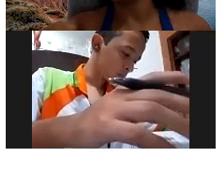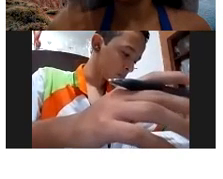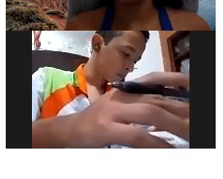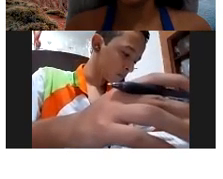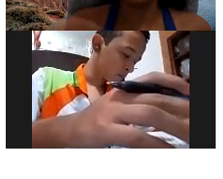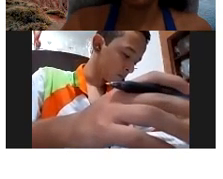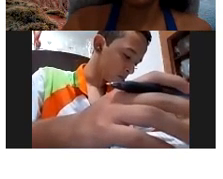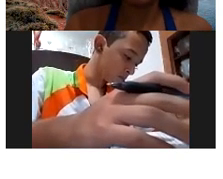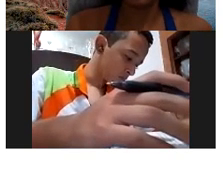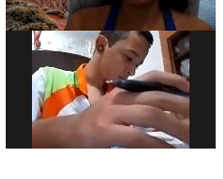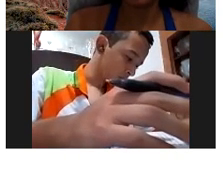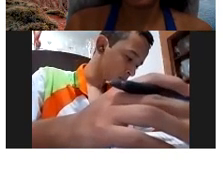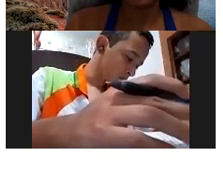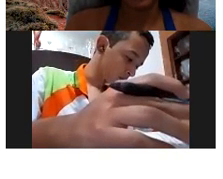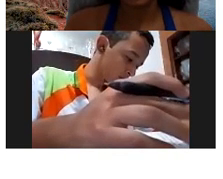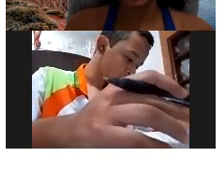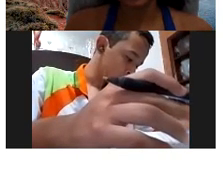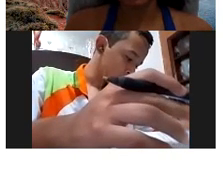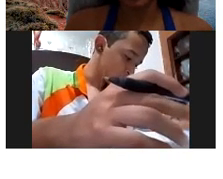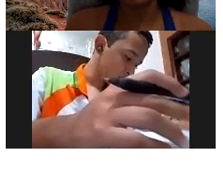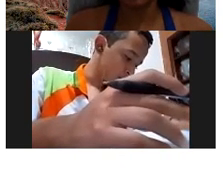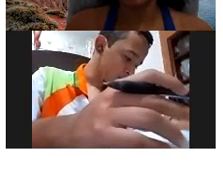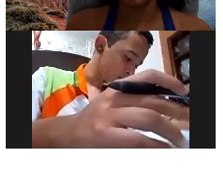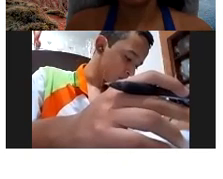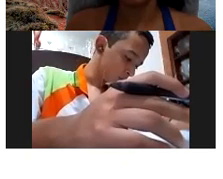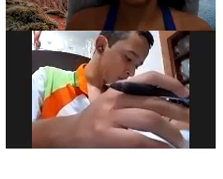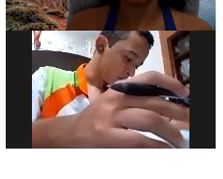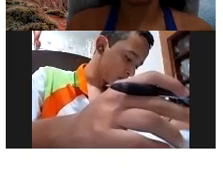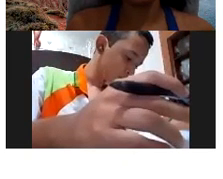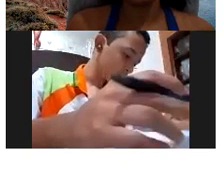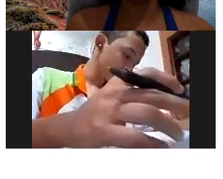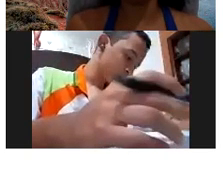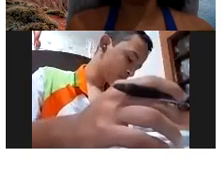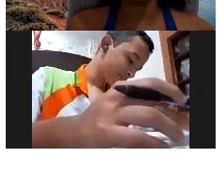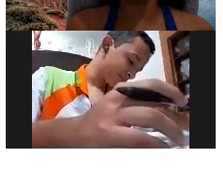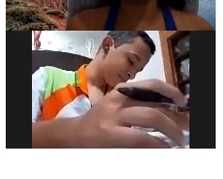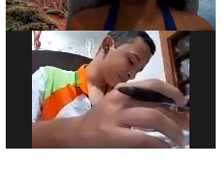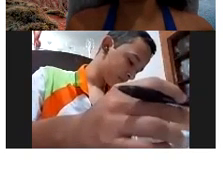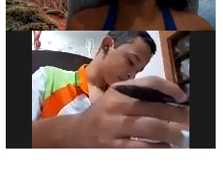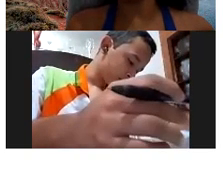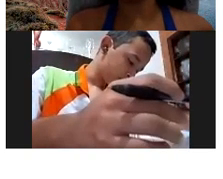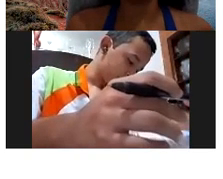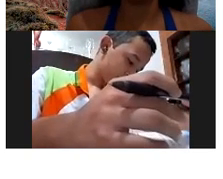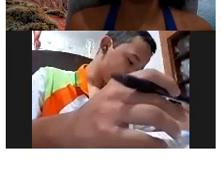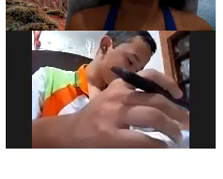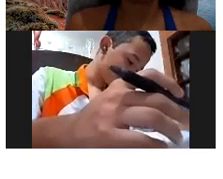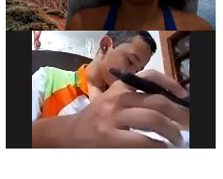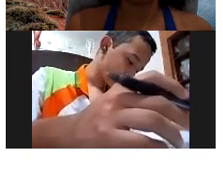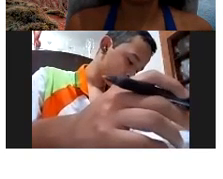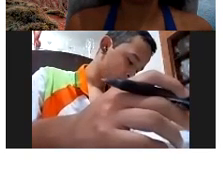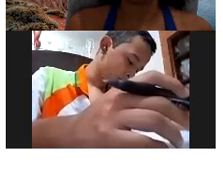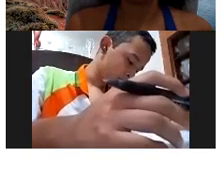dupla troca é só pelo tamanho da você já sabia é dupla troca porque ó ela é muito maior do que todas as outras